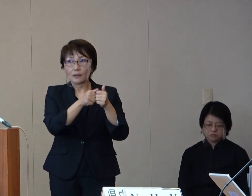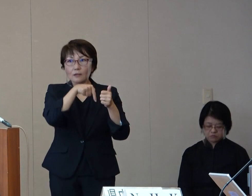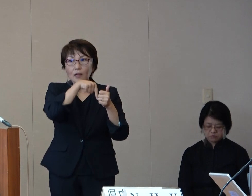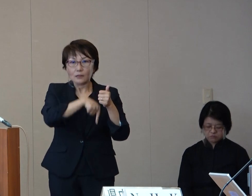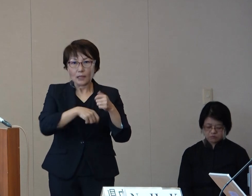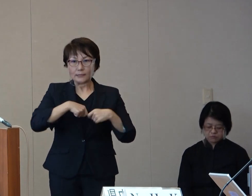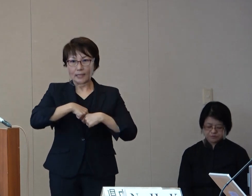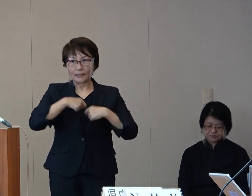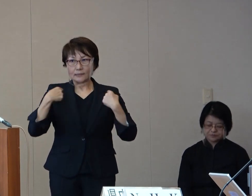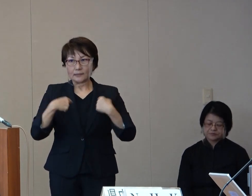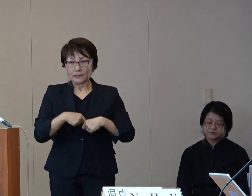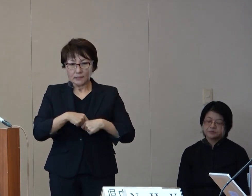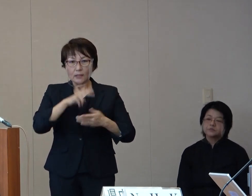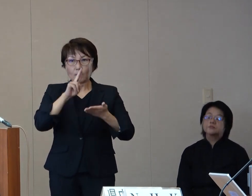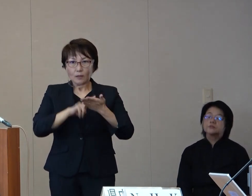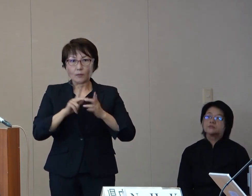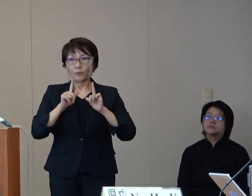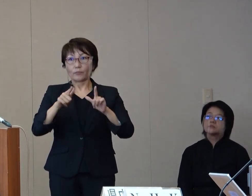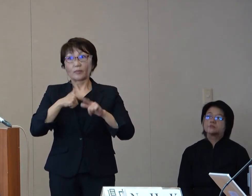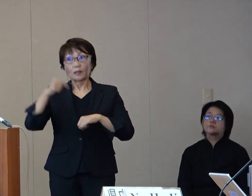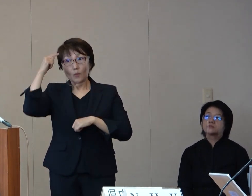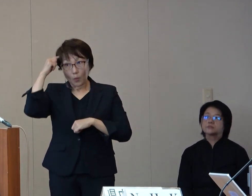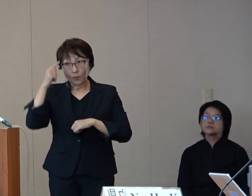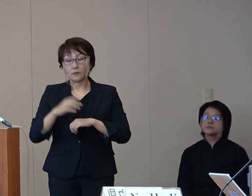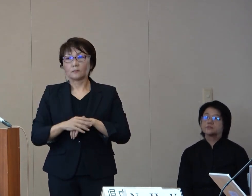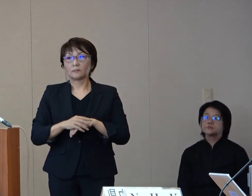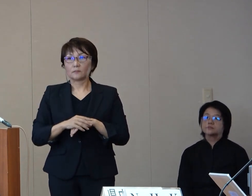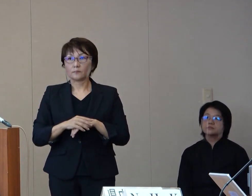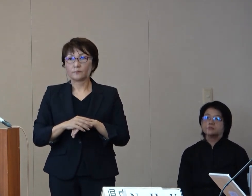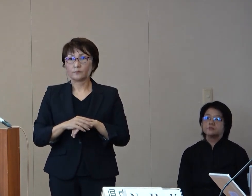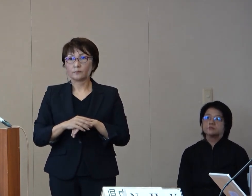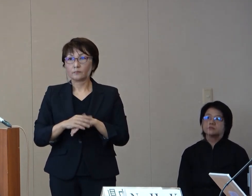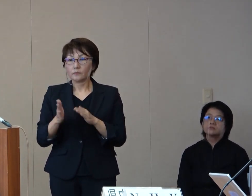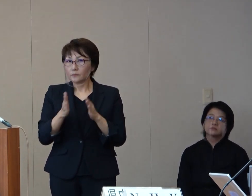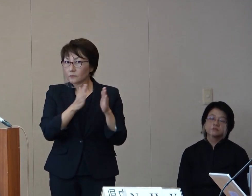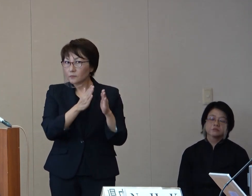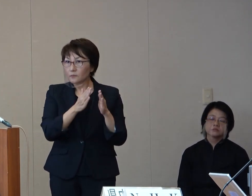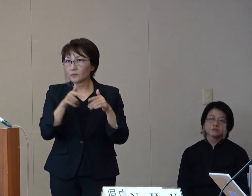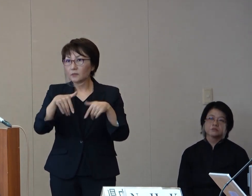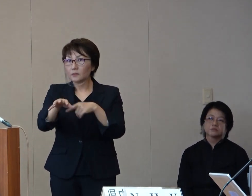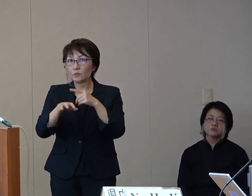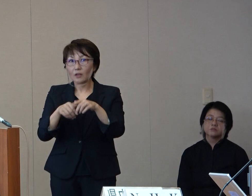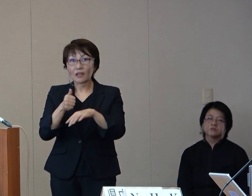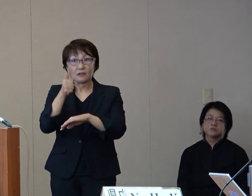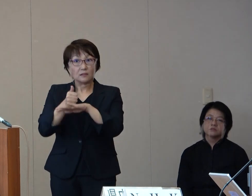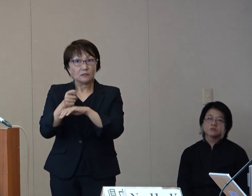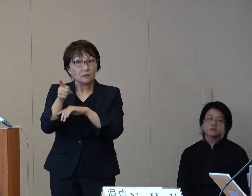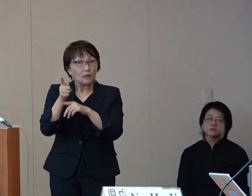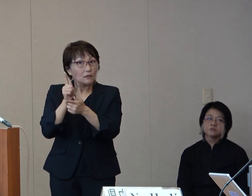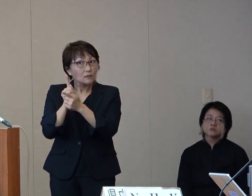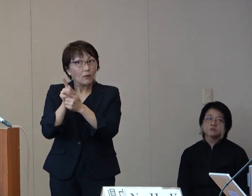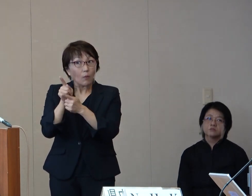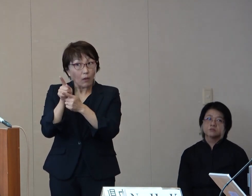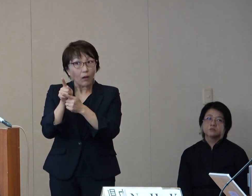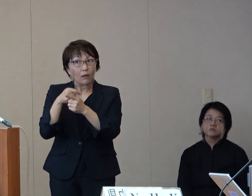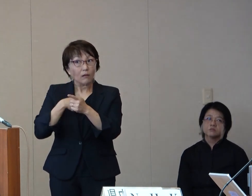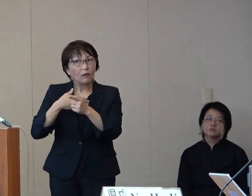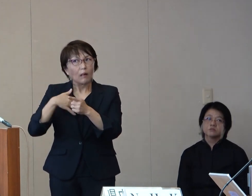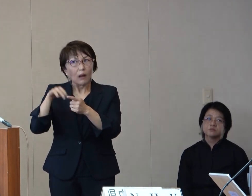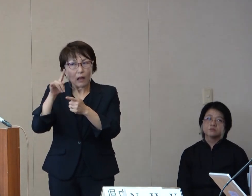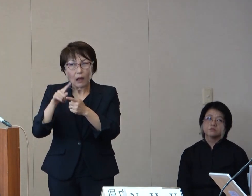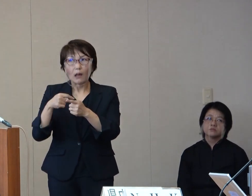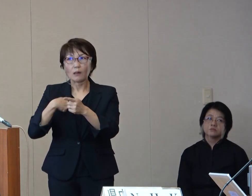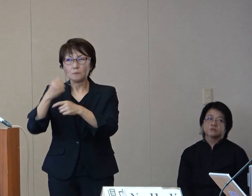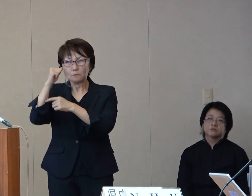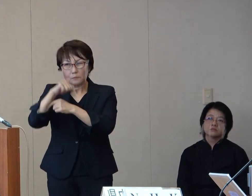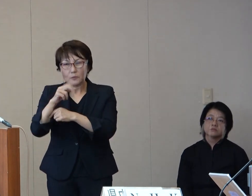いうことを申し入れておりますええええっカッコイッがネーミングたりとチーズの方から1軒という